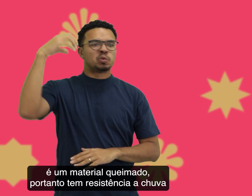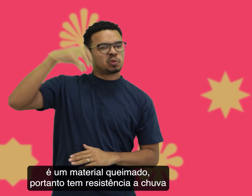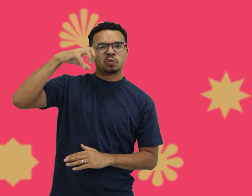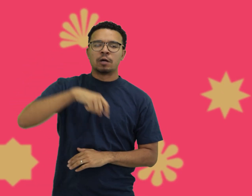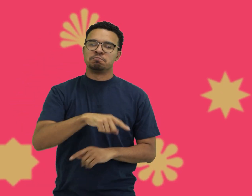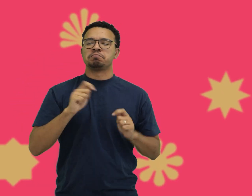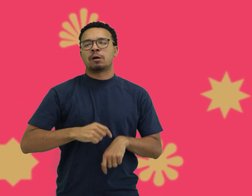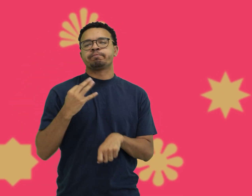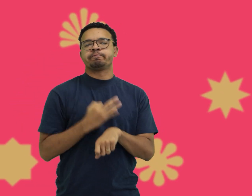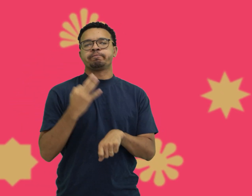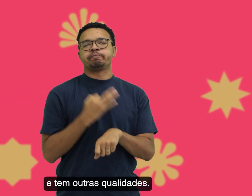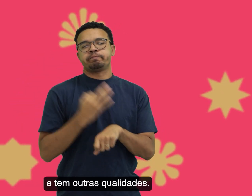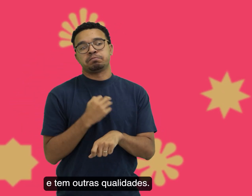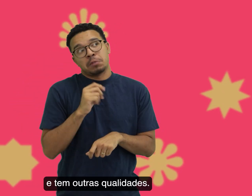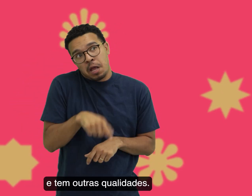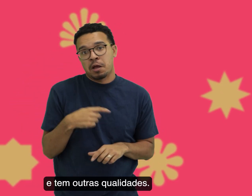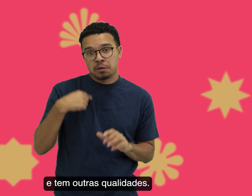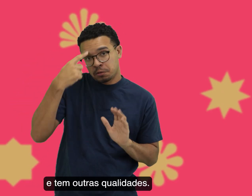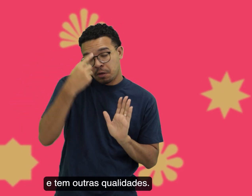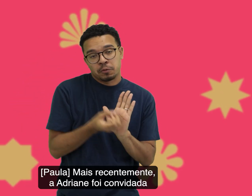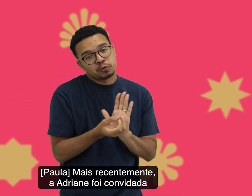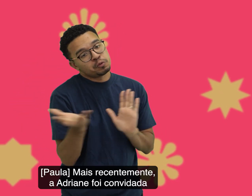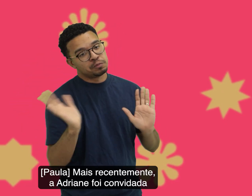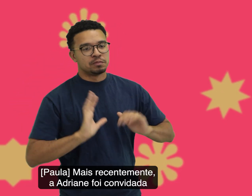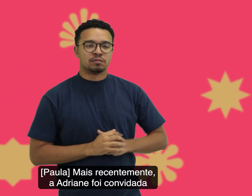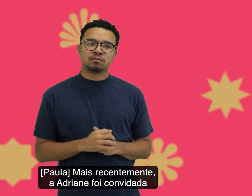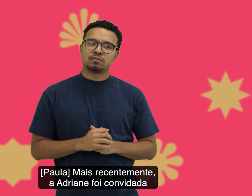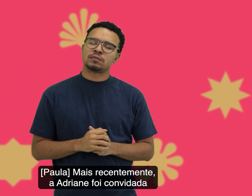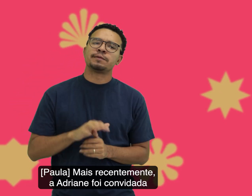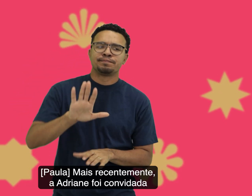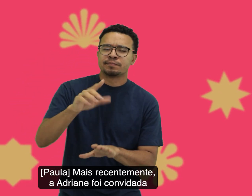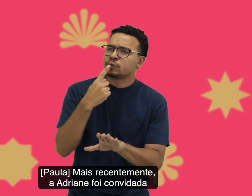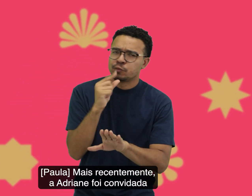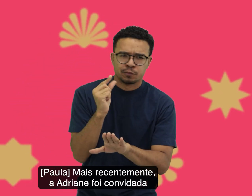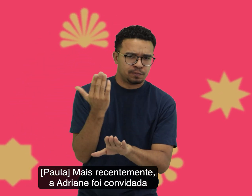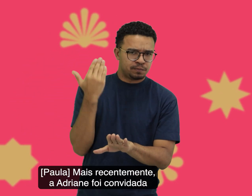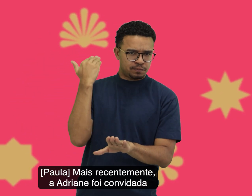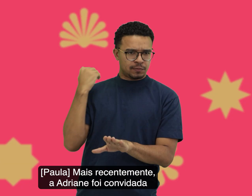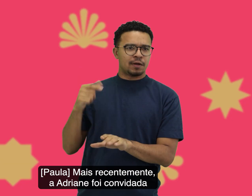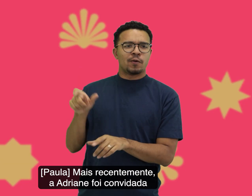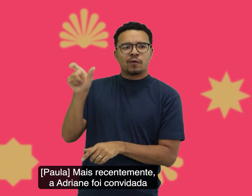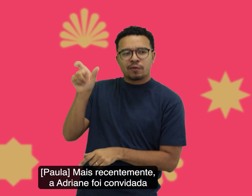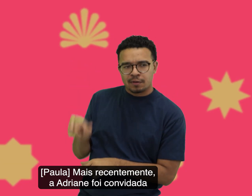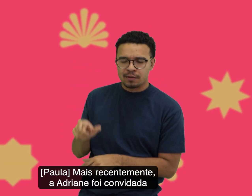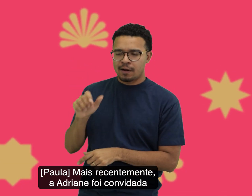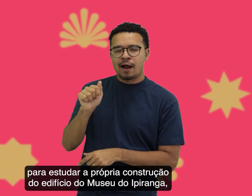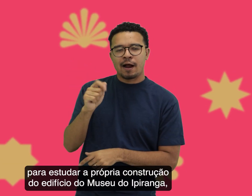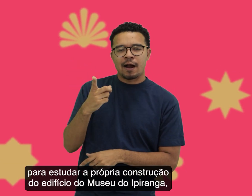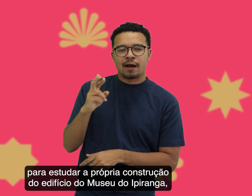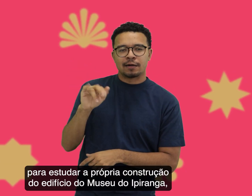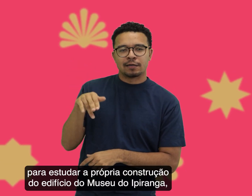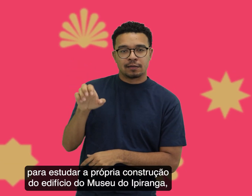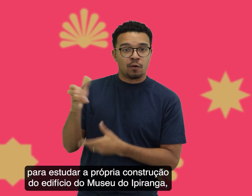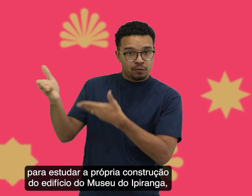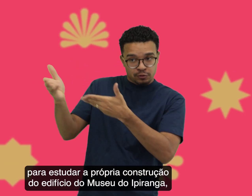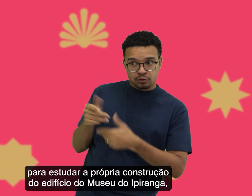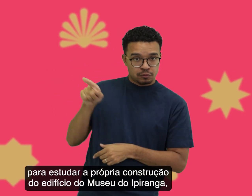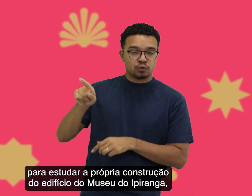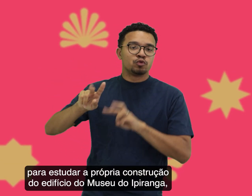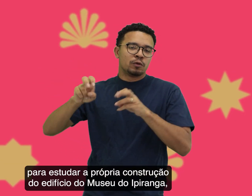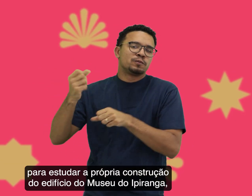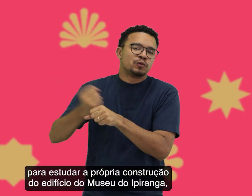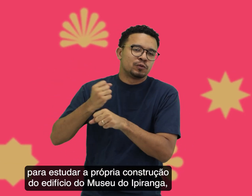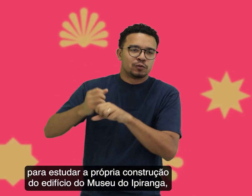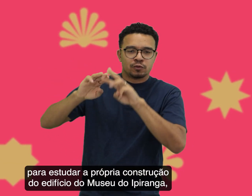resistência à chuva, né? E tem outras qualidades. Agora, mais recentemente, a Adriane foi convidada para estudar